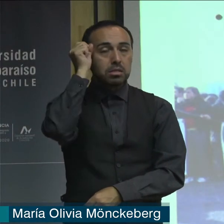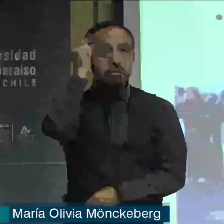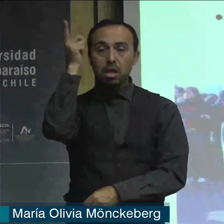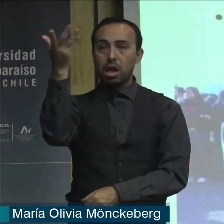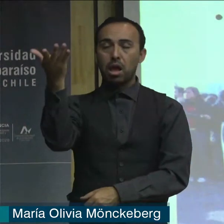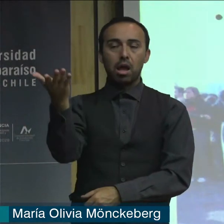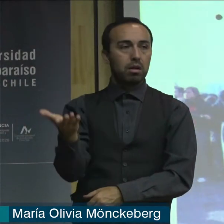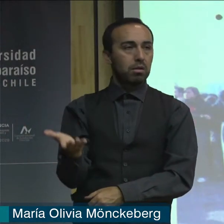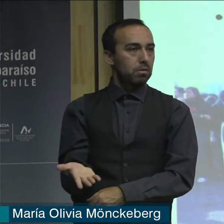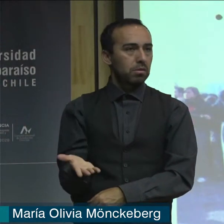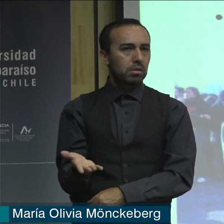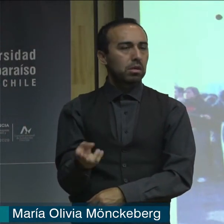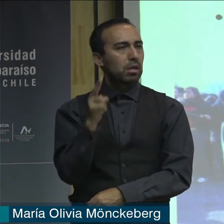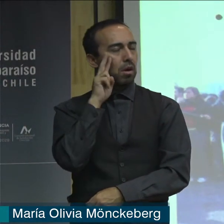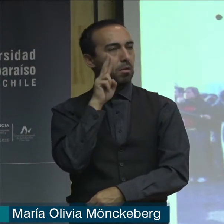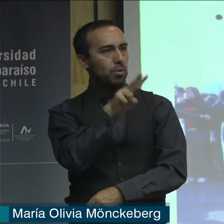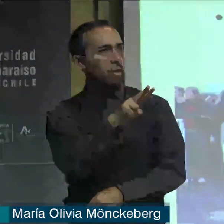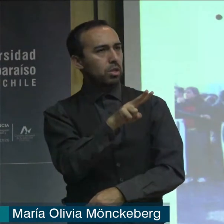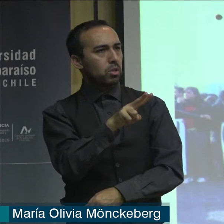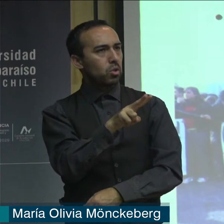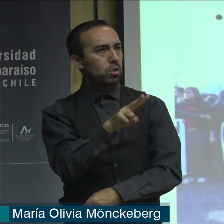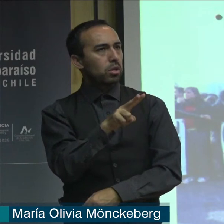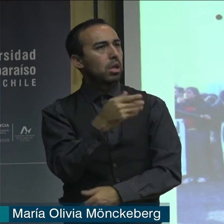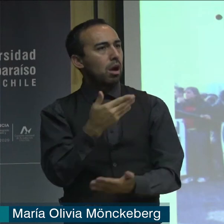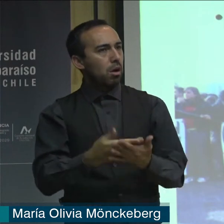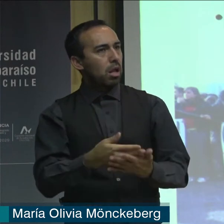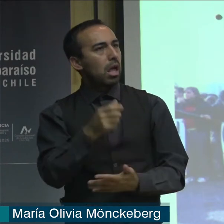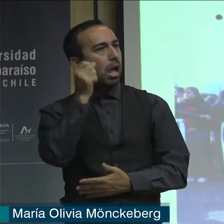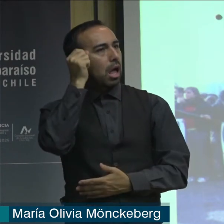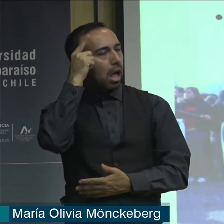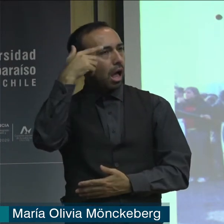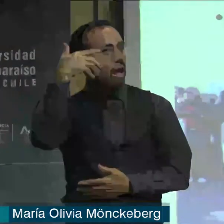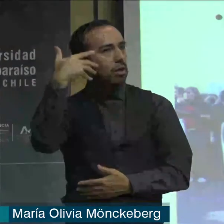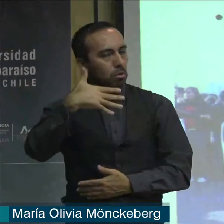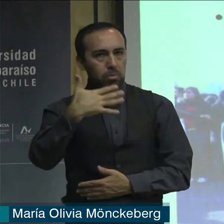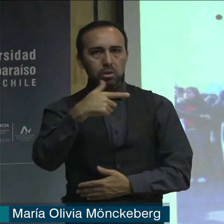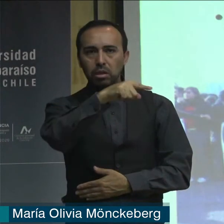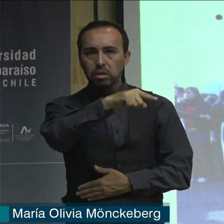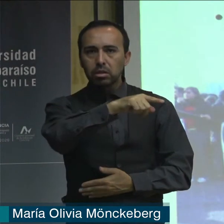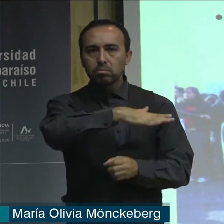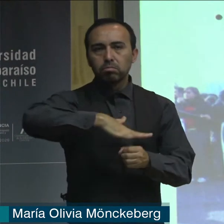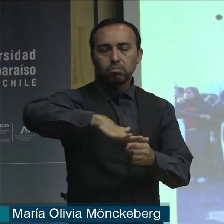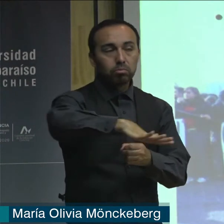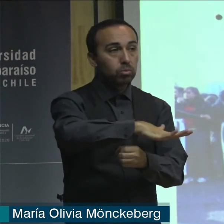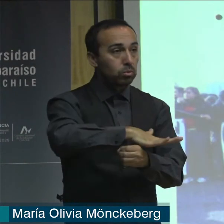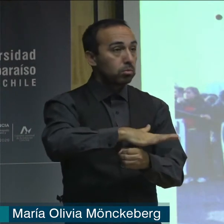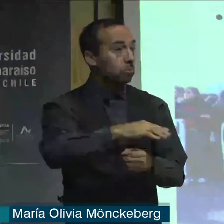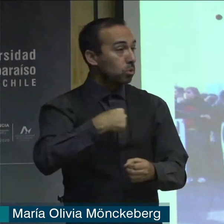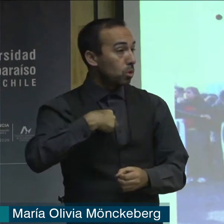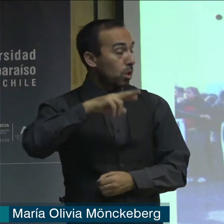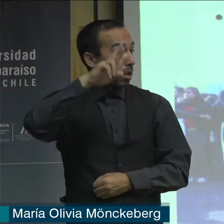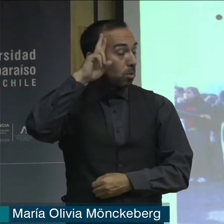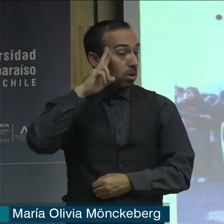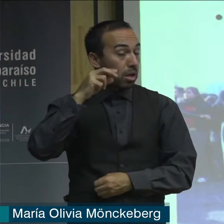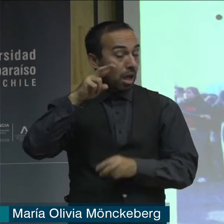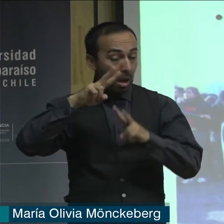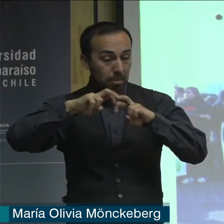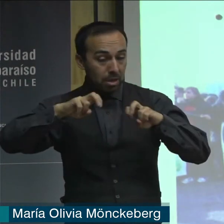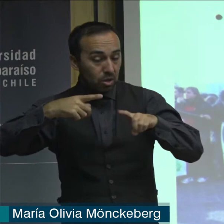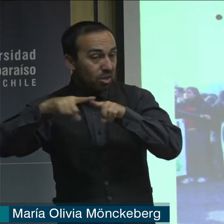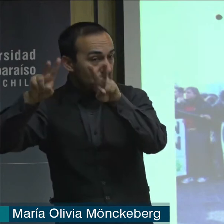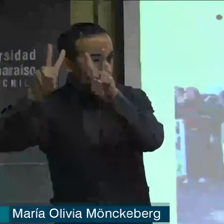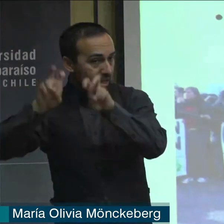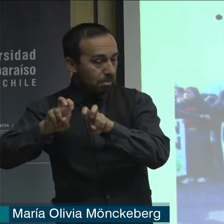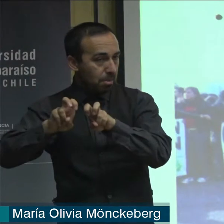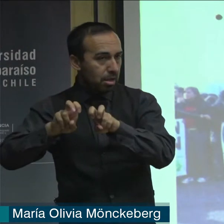que van viendo y como que se le va tomando el peso a las cosas porque yo recuerdo habiendo investigado estos temas el